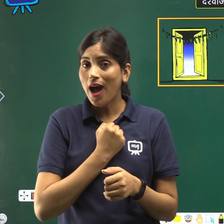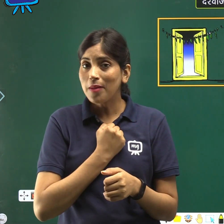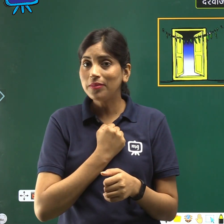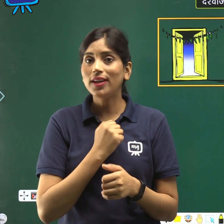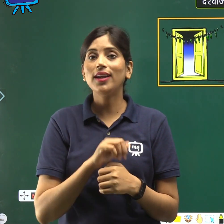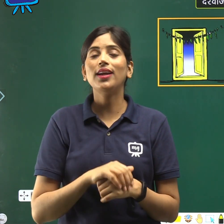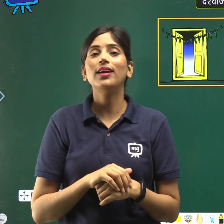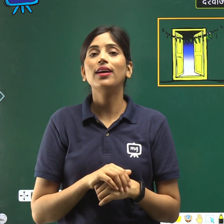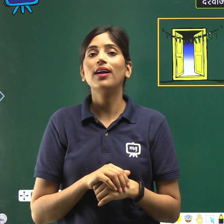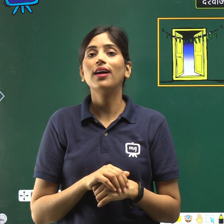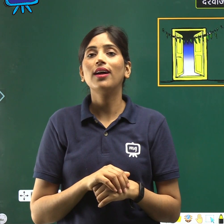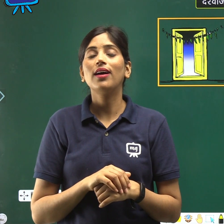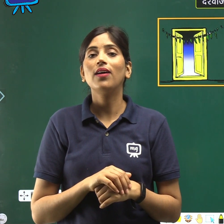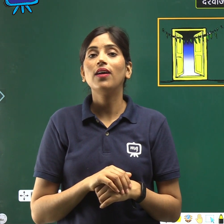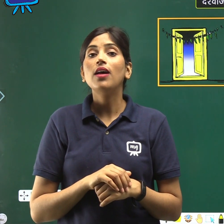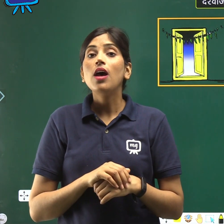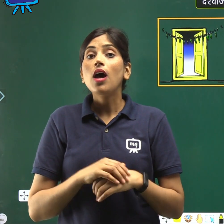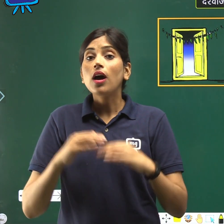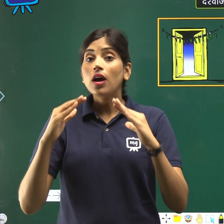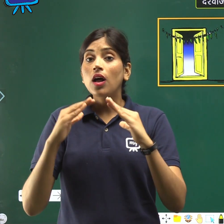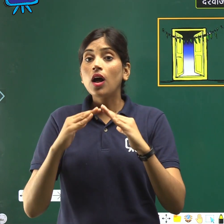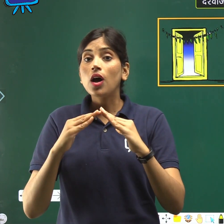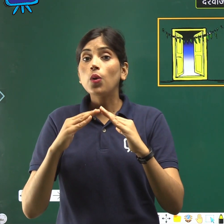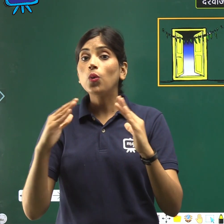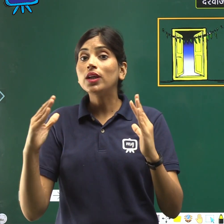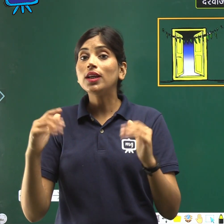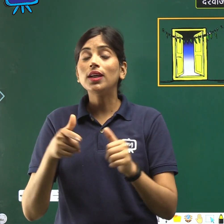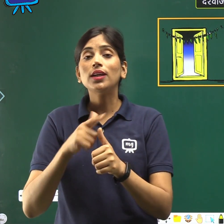हमने घरों की,